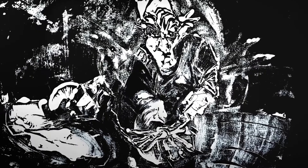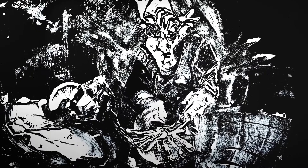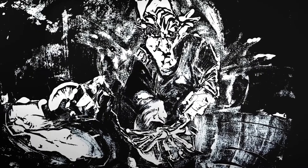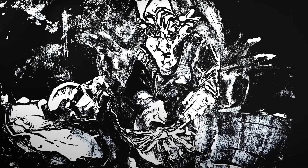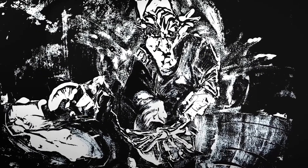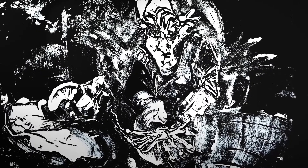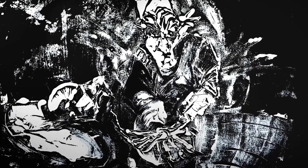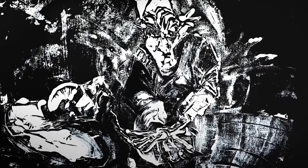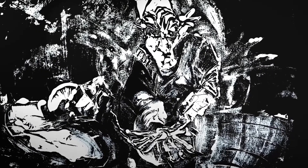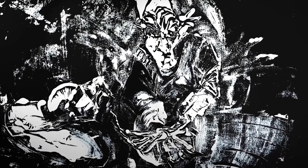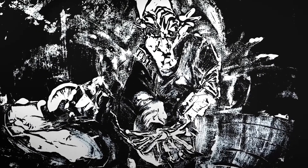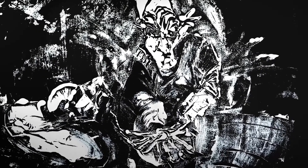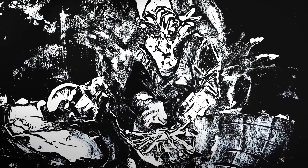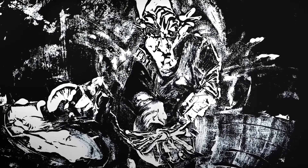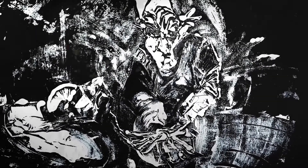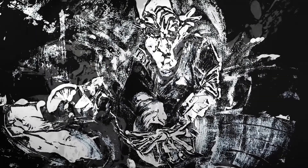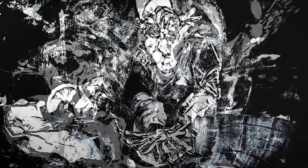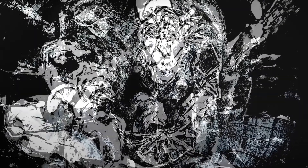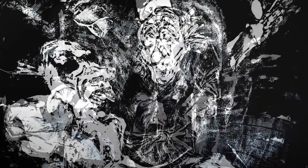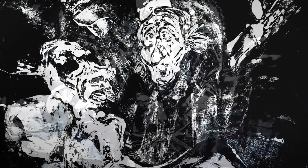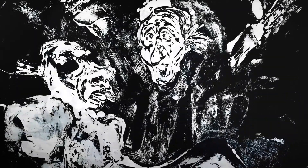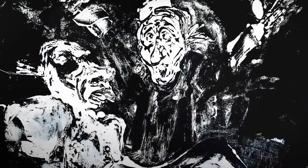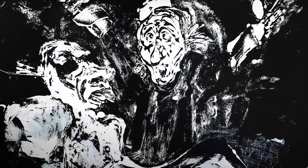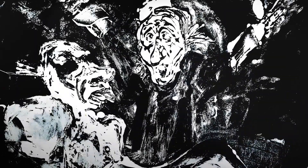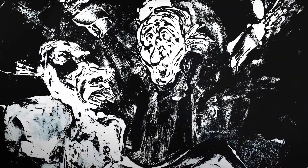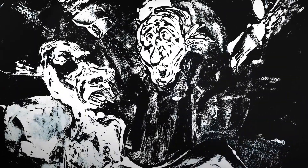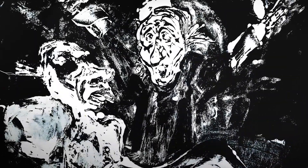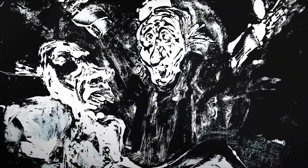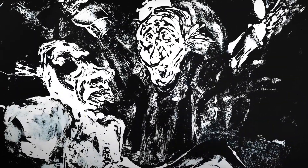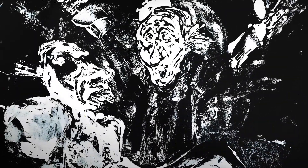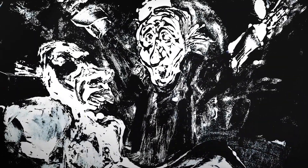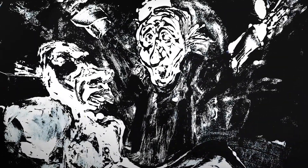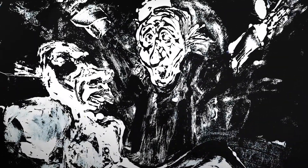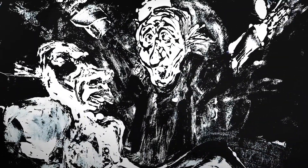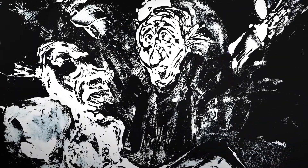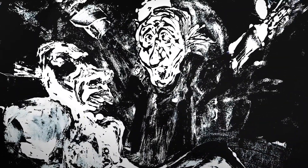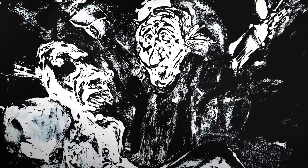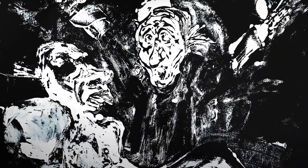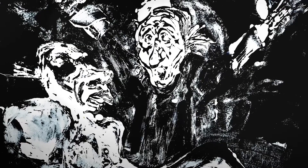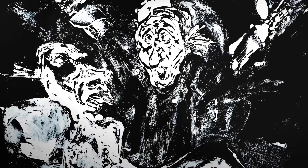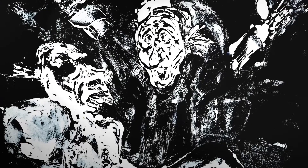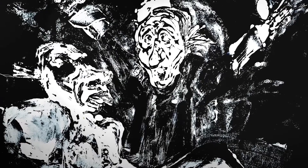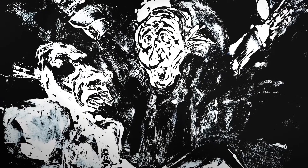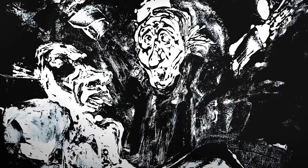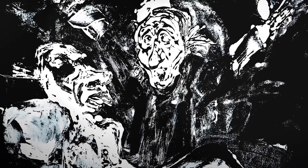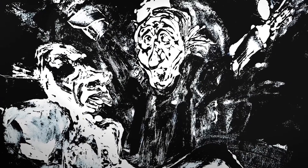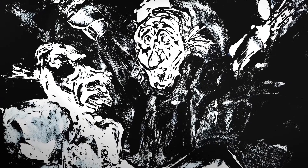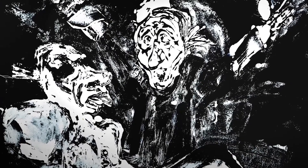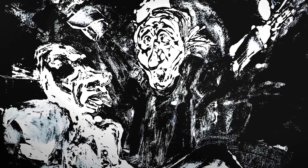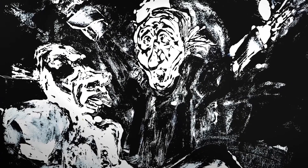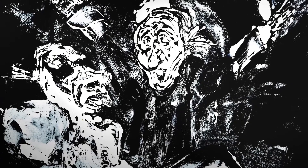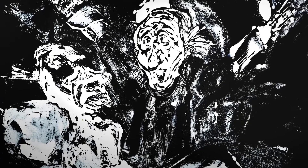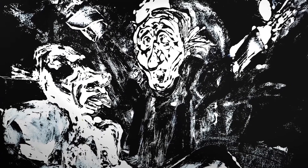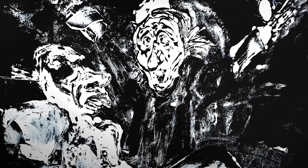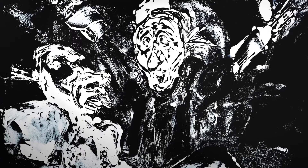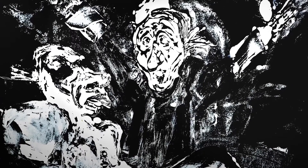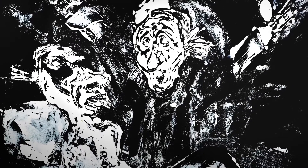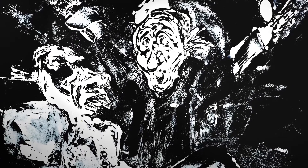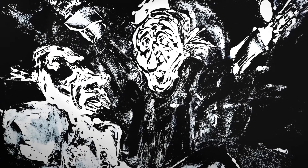da cama. Uma expressão funesta domina seu rosto. Com uma expressão de espanto e desespero, o Dr. Trifugas